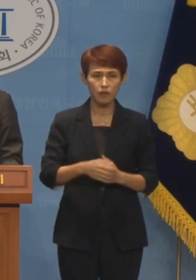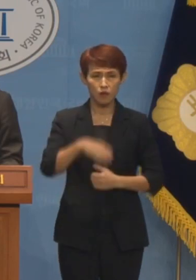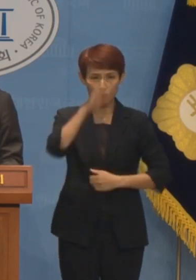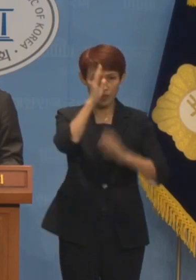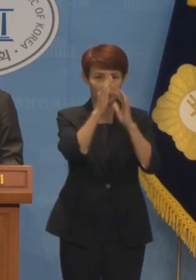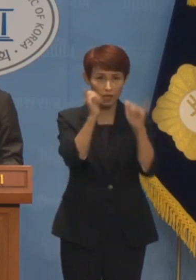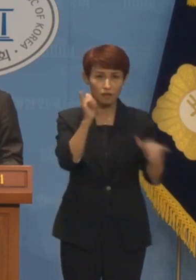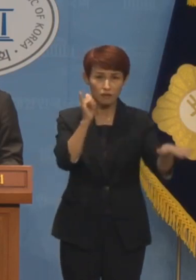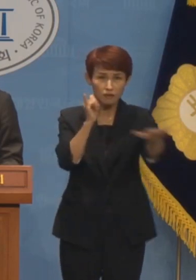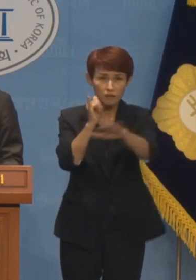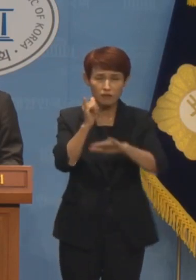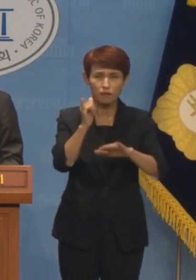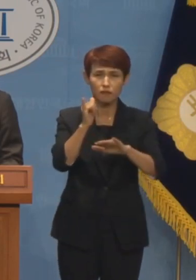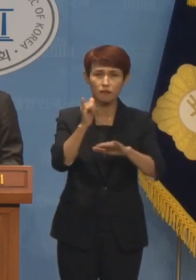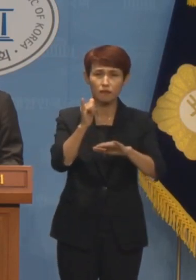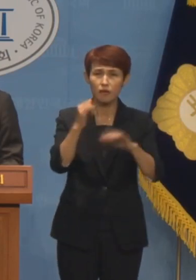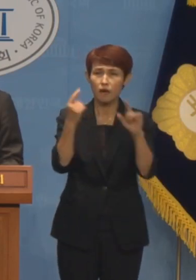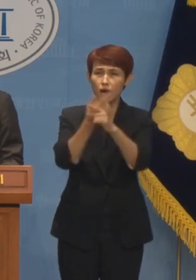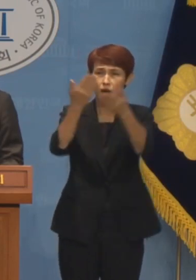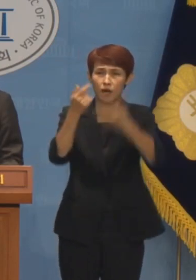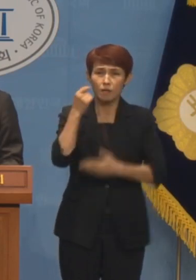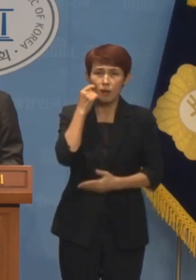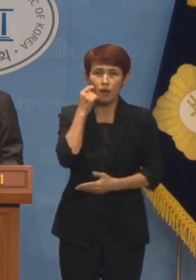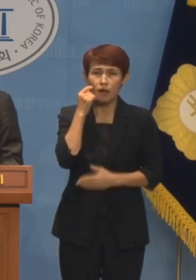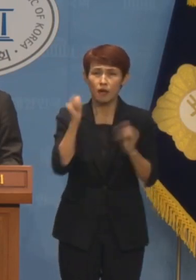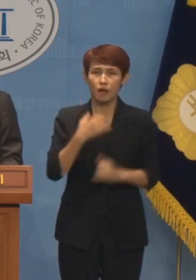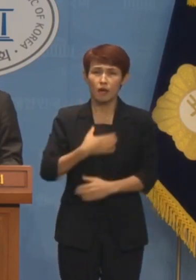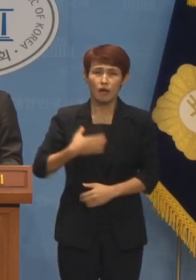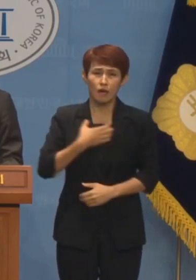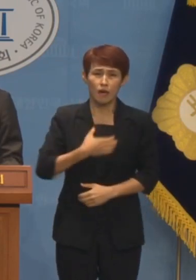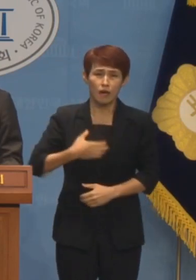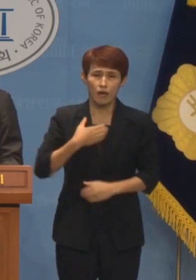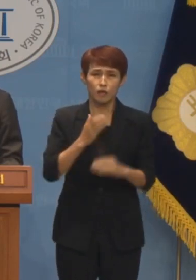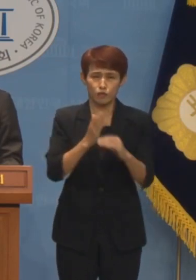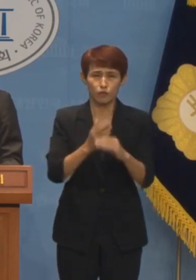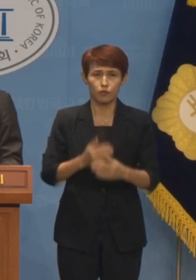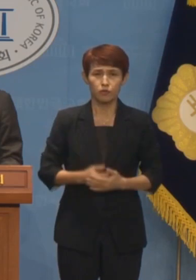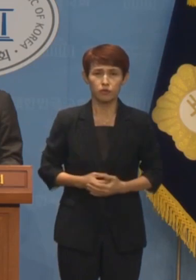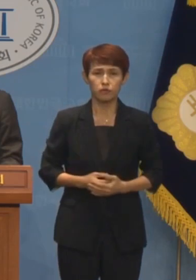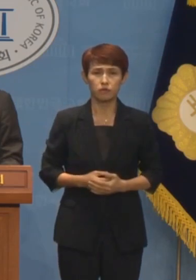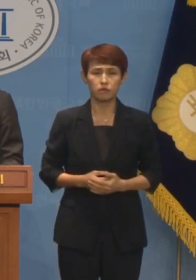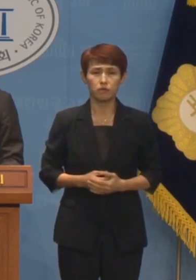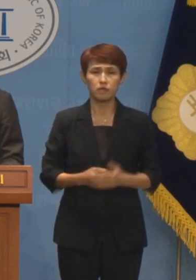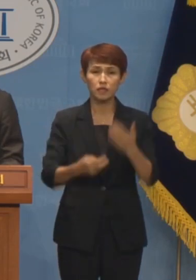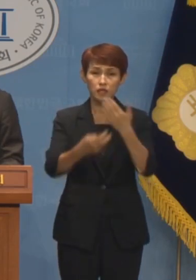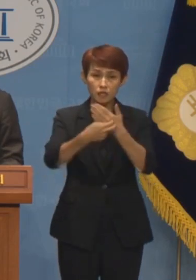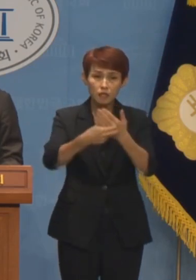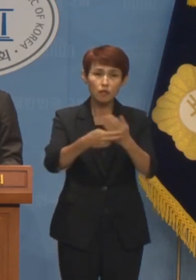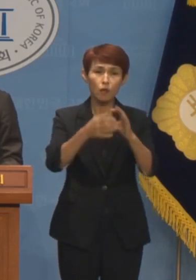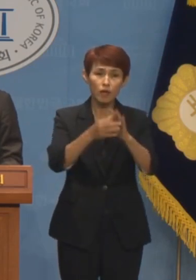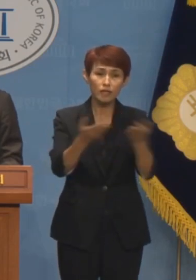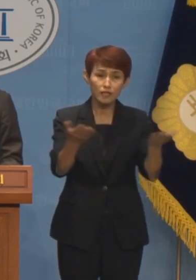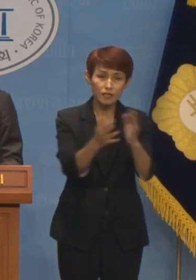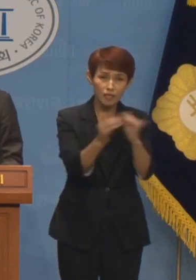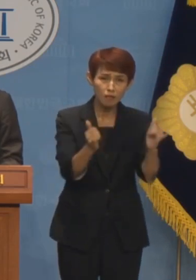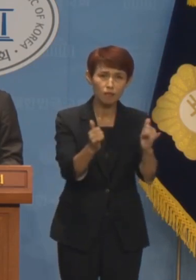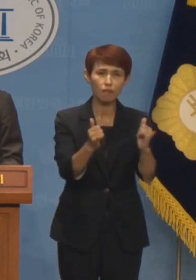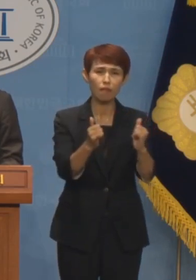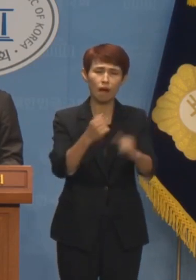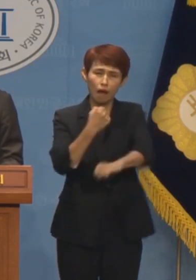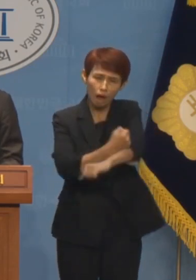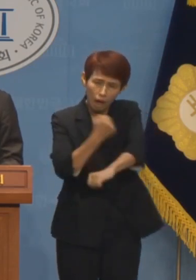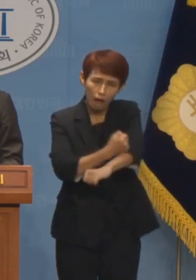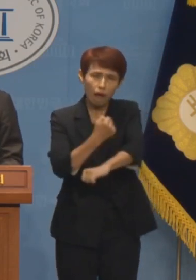환자들은 치료받지 못할까 전전긍긍하고 보건의료 노동자들은 빈자리를 메우기